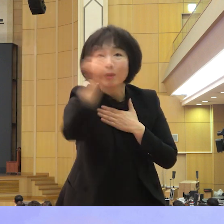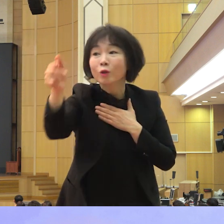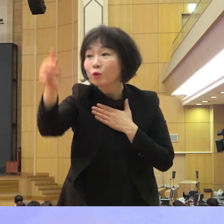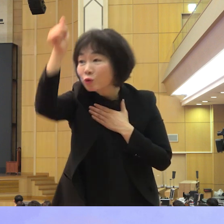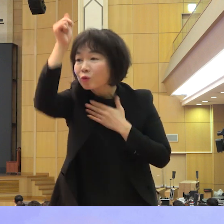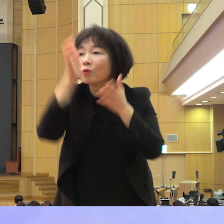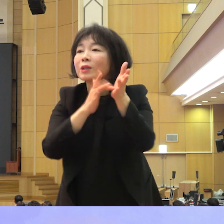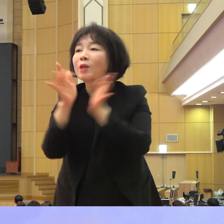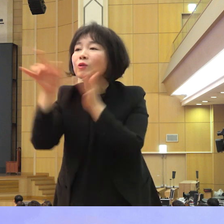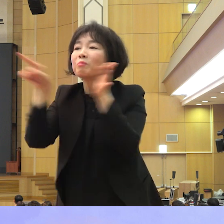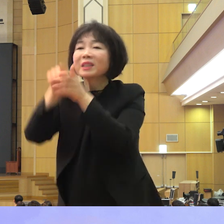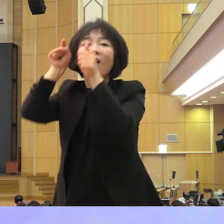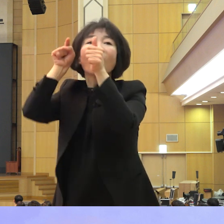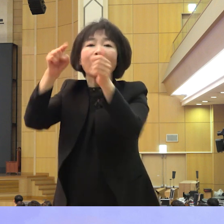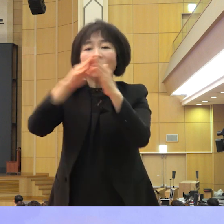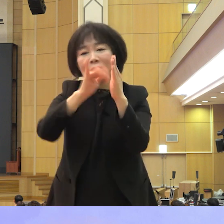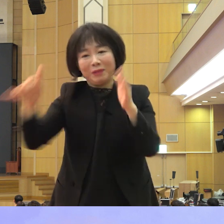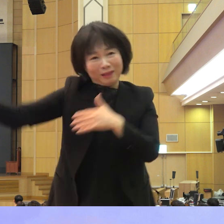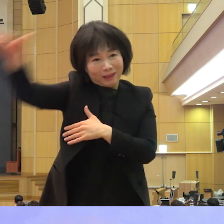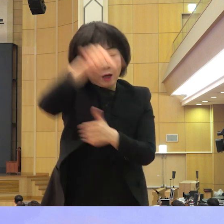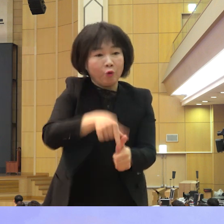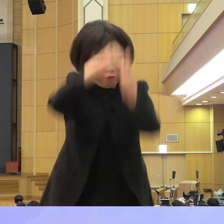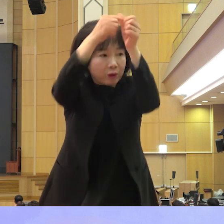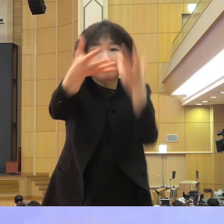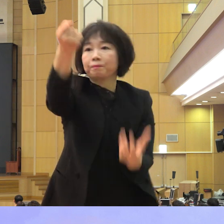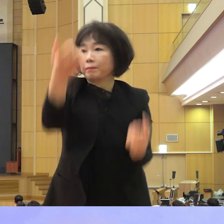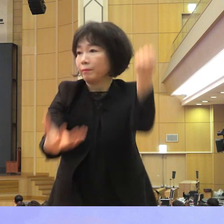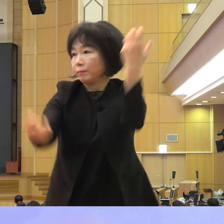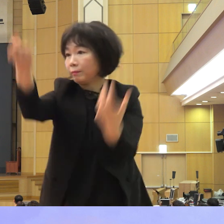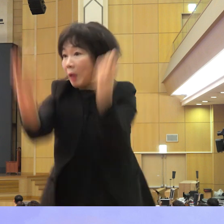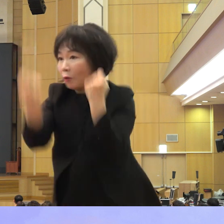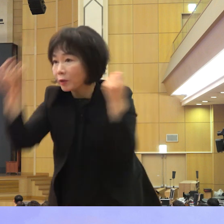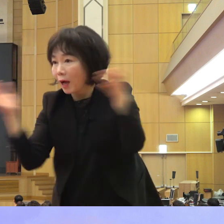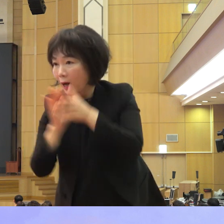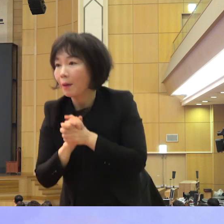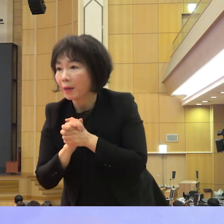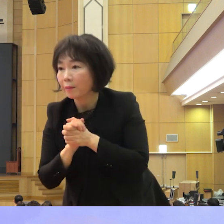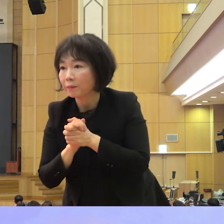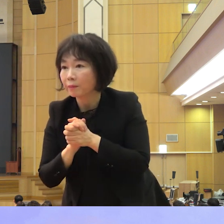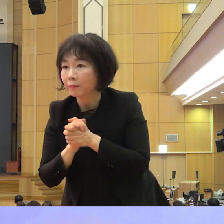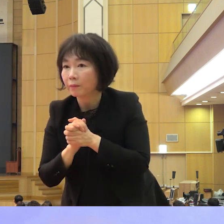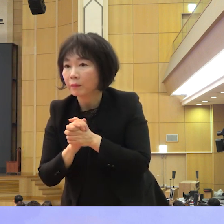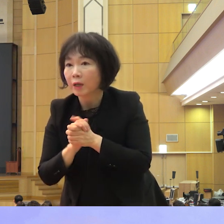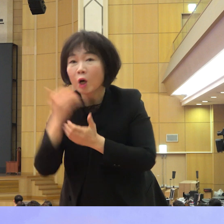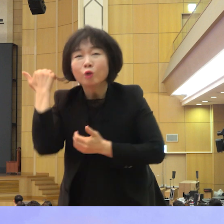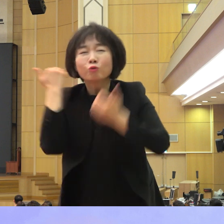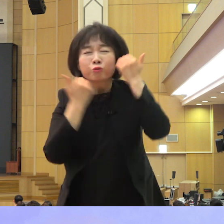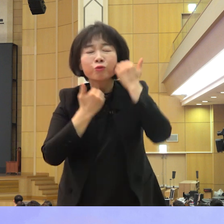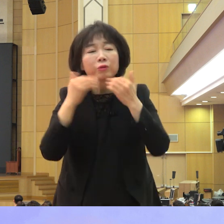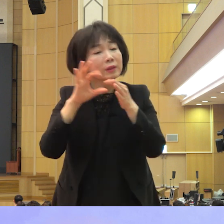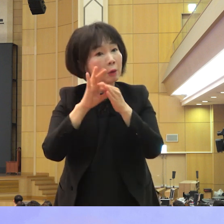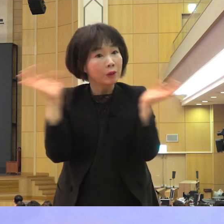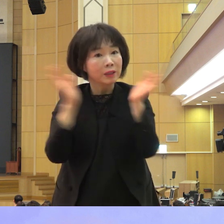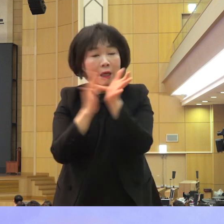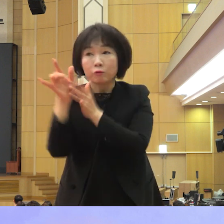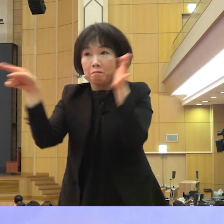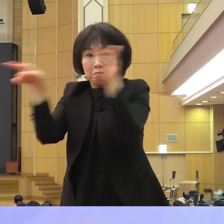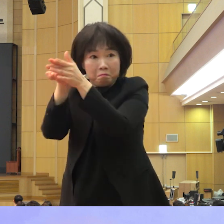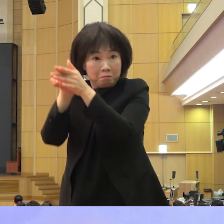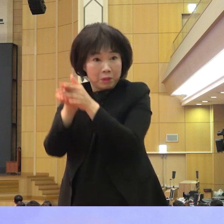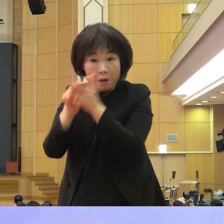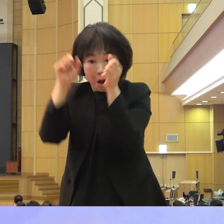너와 너희 집이 구원 얻으리라. 하나님이 세상을 이처럼 사랑하사 독생자를 주었으니 누구든지 예수 믿으면 멸망하지 않고 영생